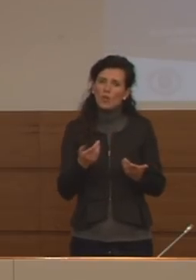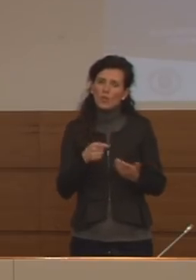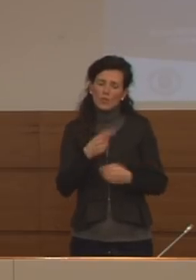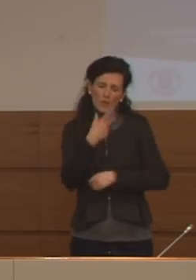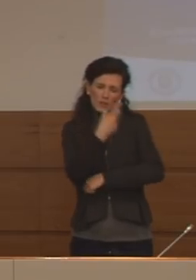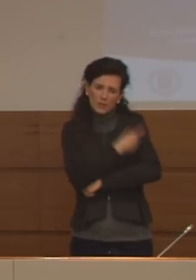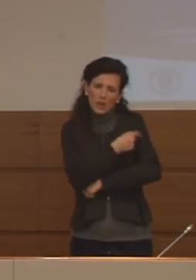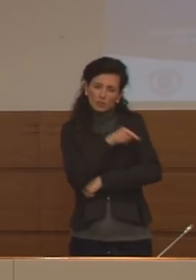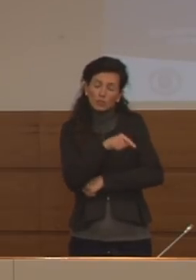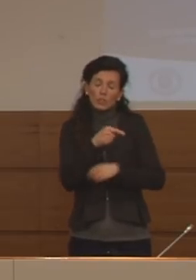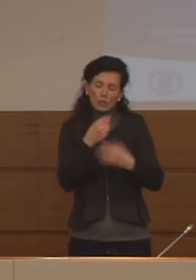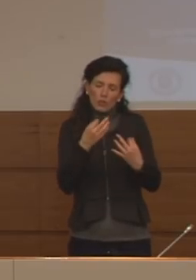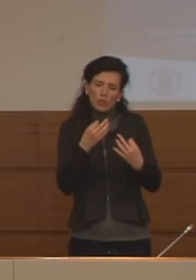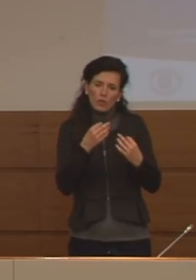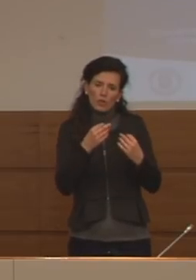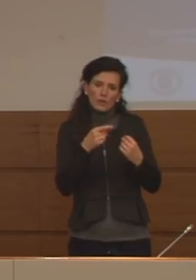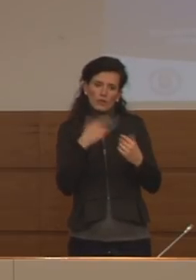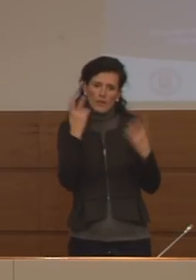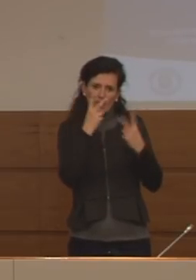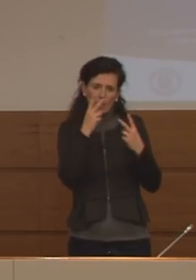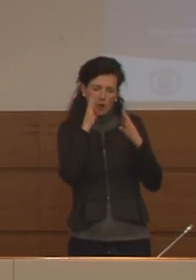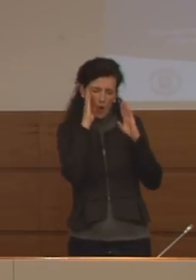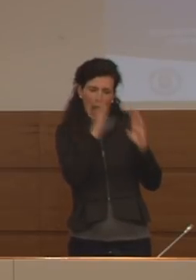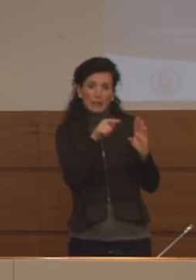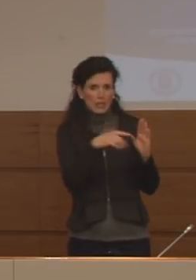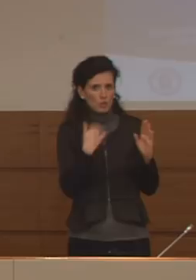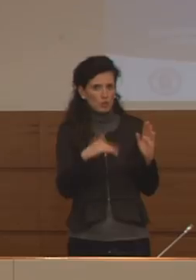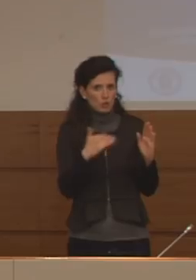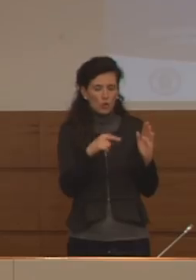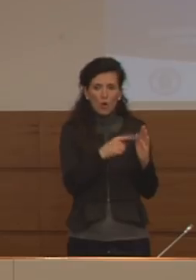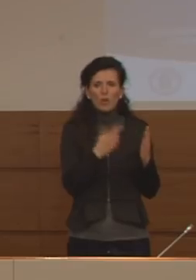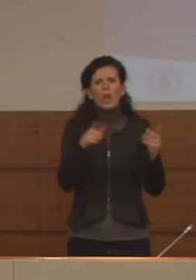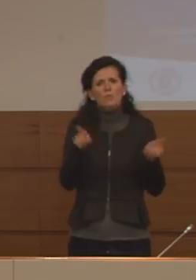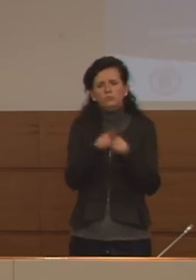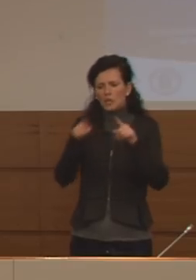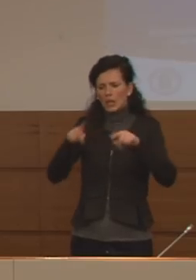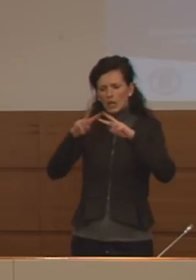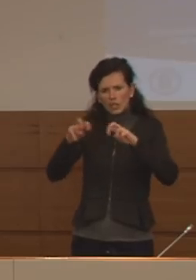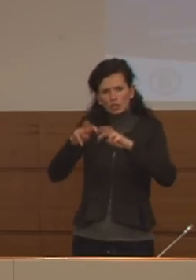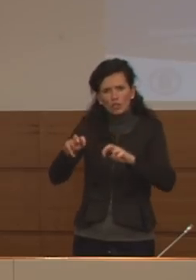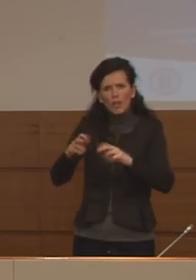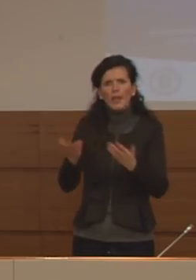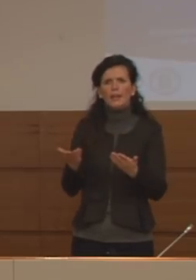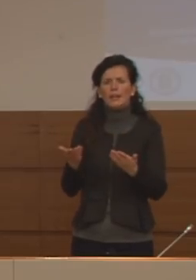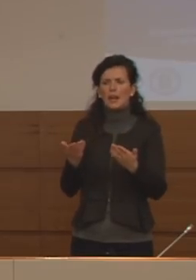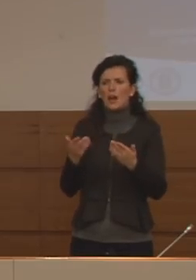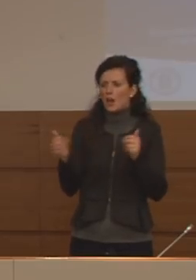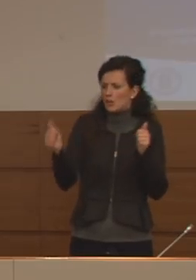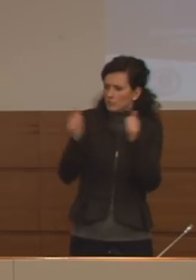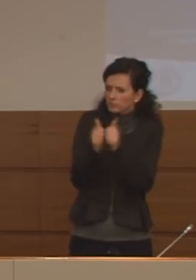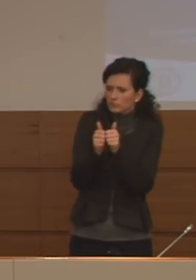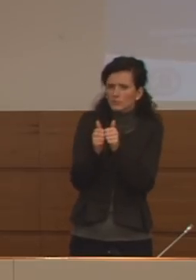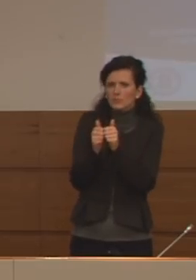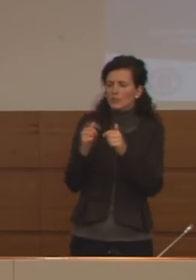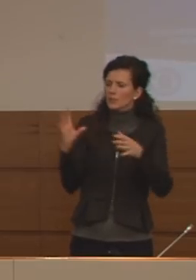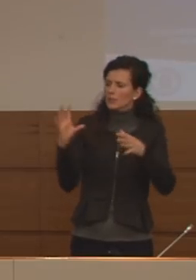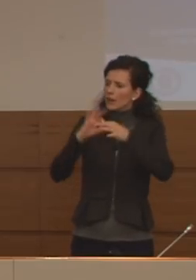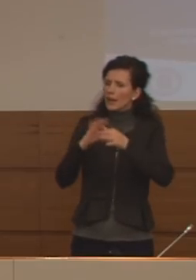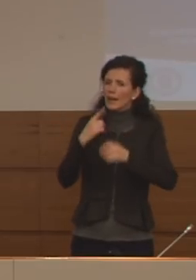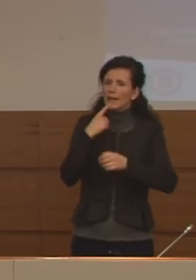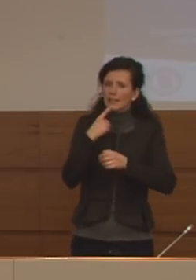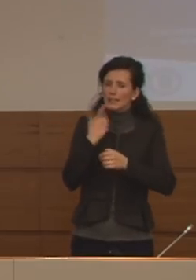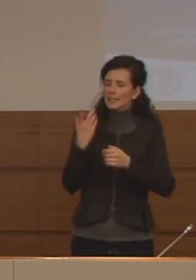centrale di questa epidemia ma anche la ricerca è anche rispetto anche al partenariato che abbiamo con enti o di ricerca